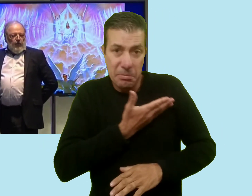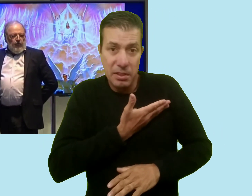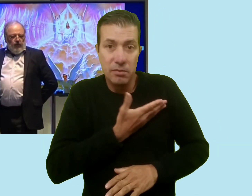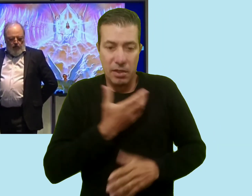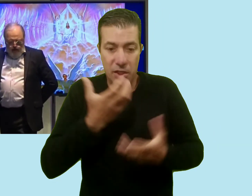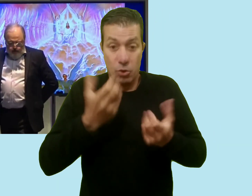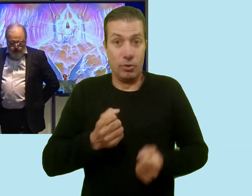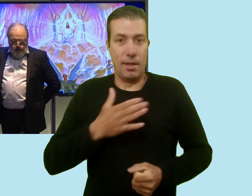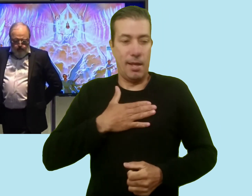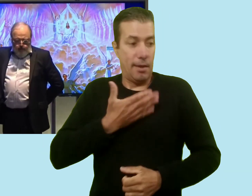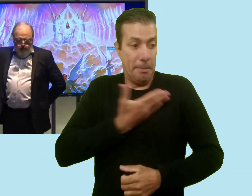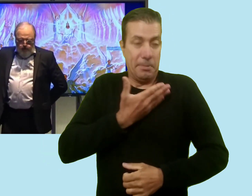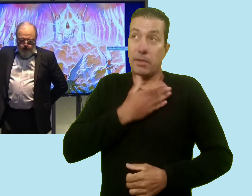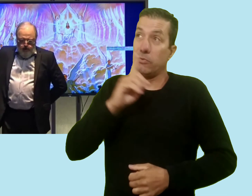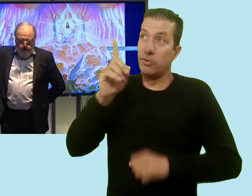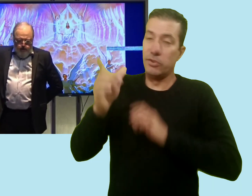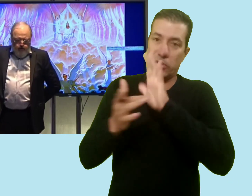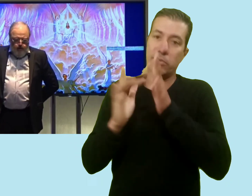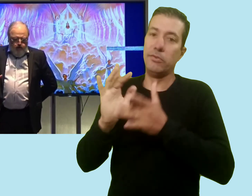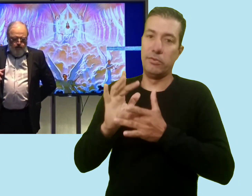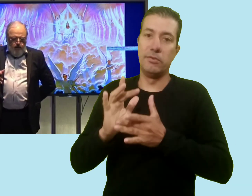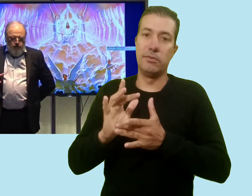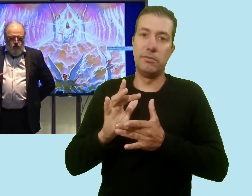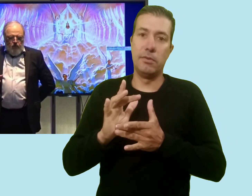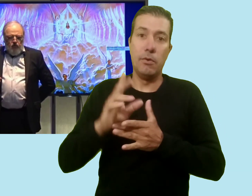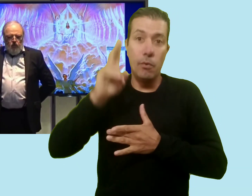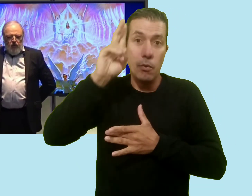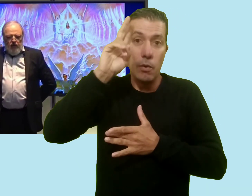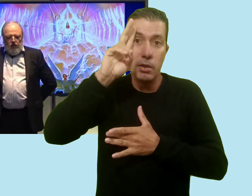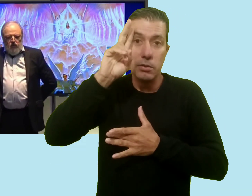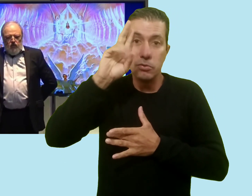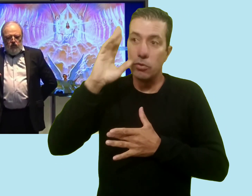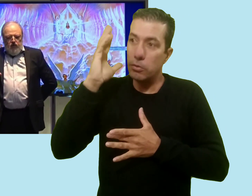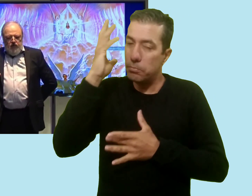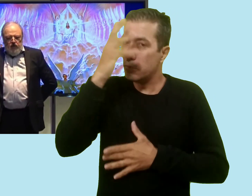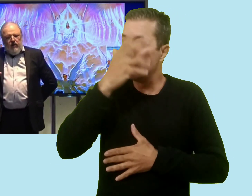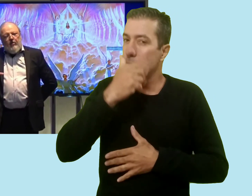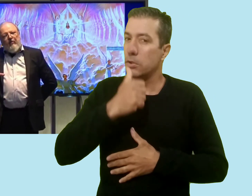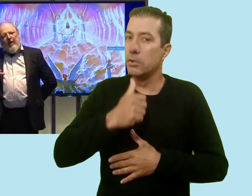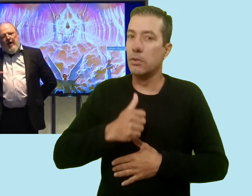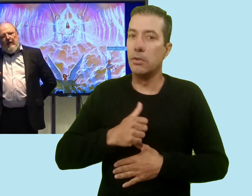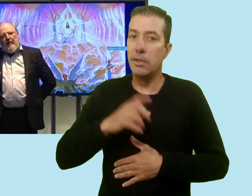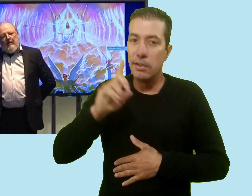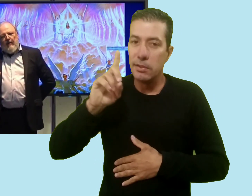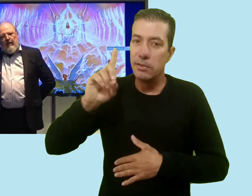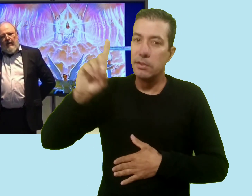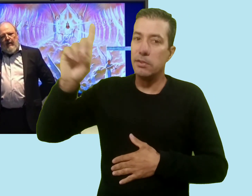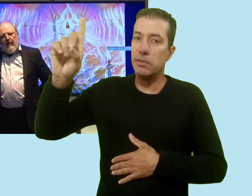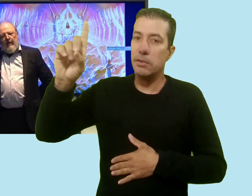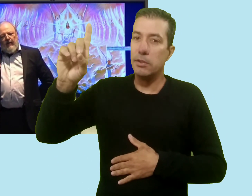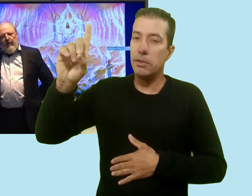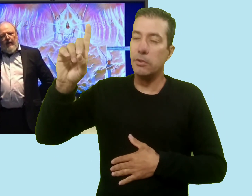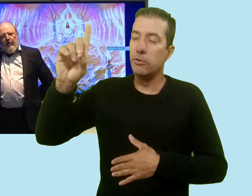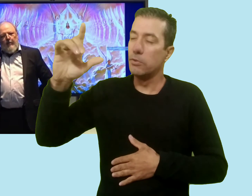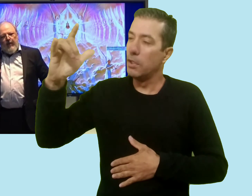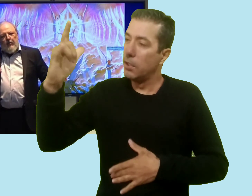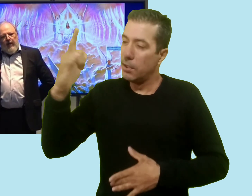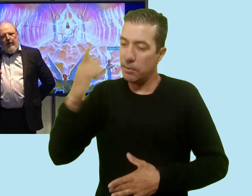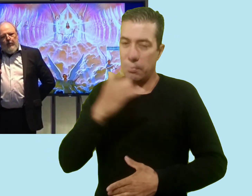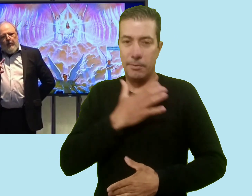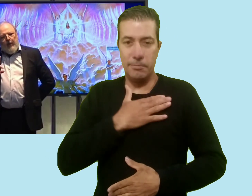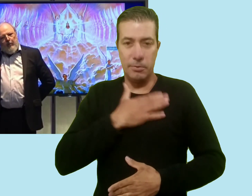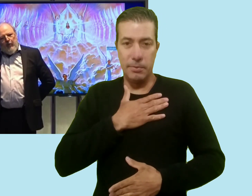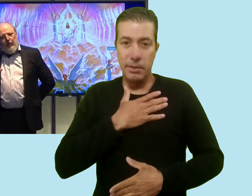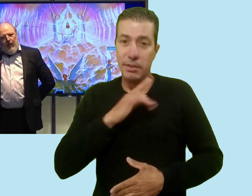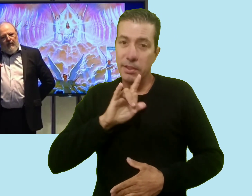buscar só os seus amigos, eu quero ser amigo dele. Mas é uma história muito bonita. Estou começando a desconfiar que esse Deus é